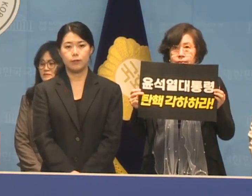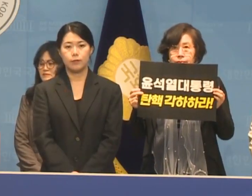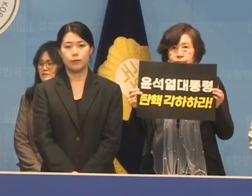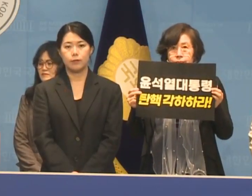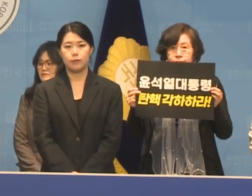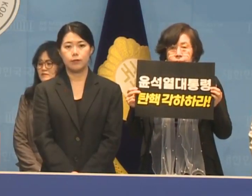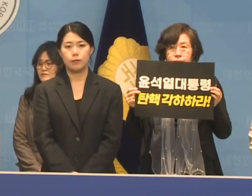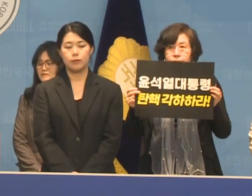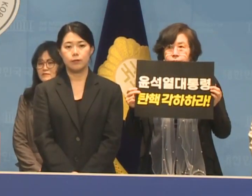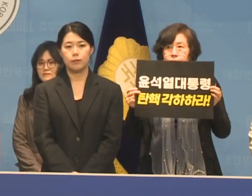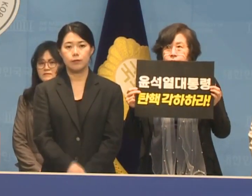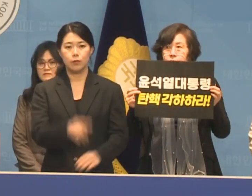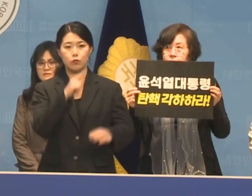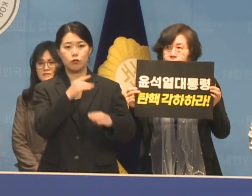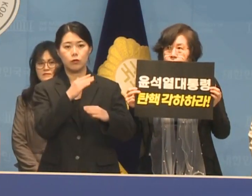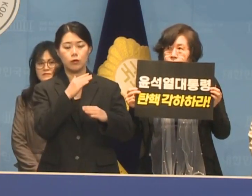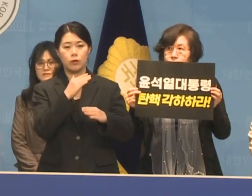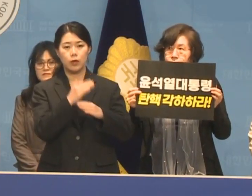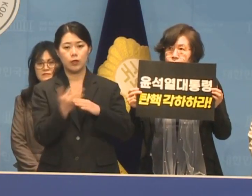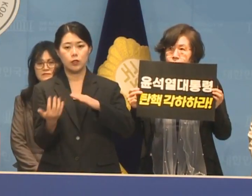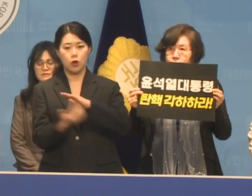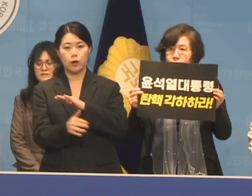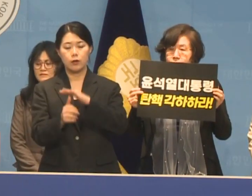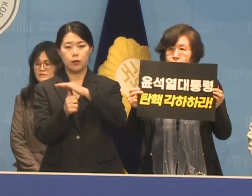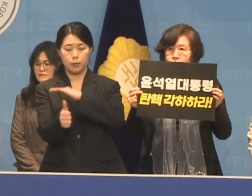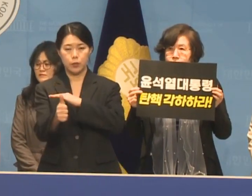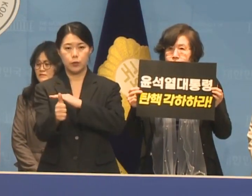강철환 북한